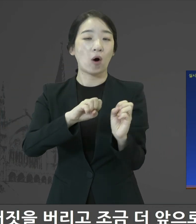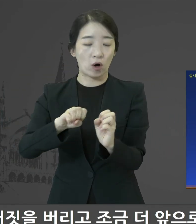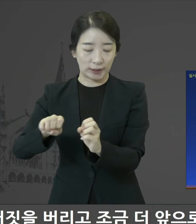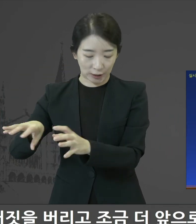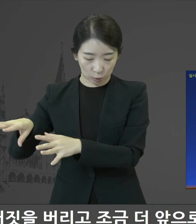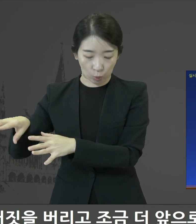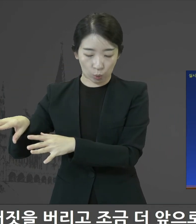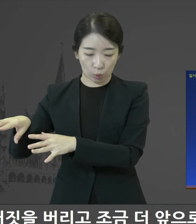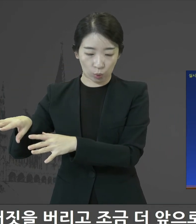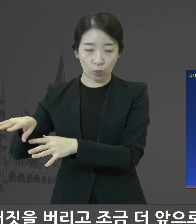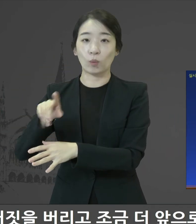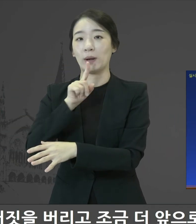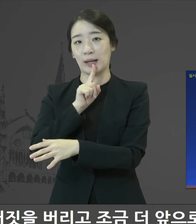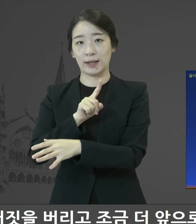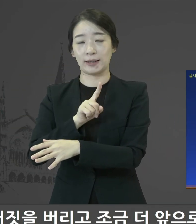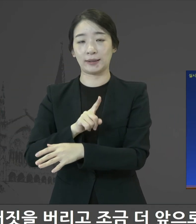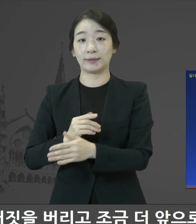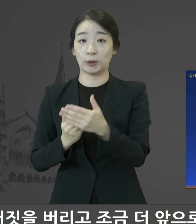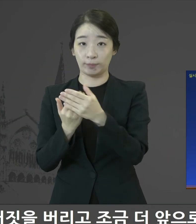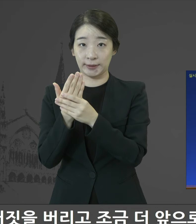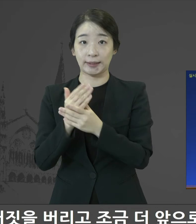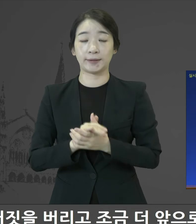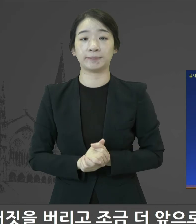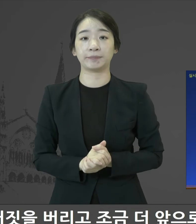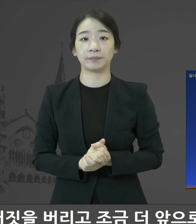버리고, 이렇게 나옵니다.